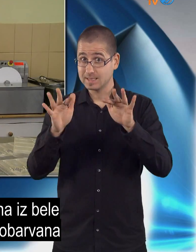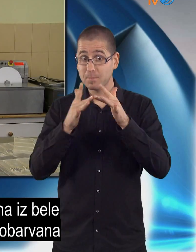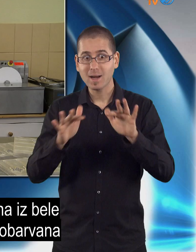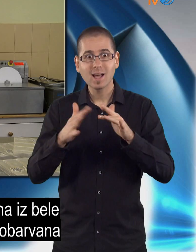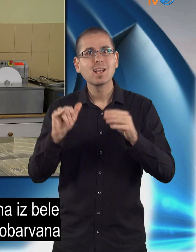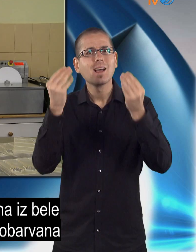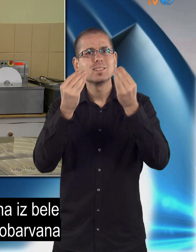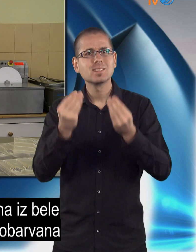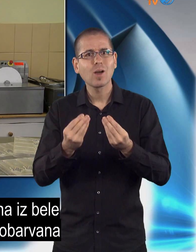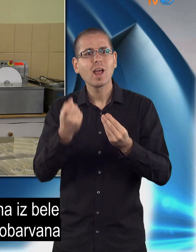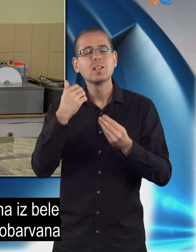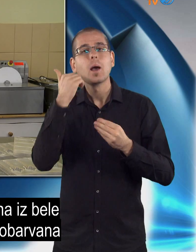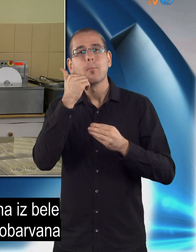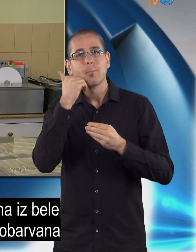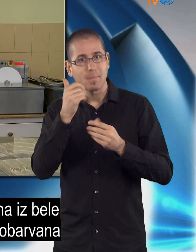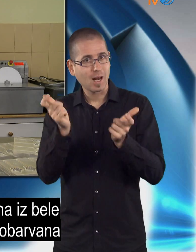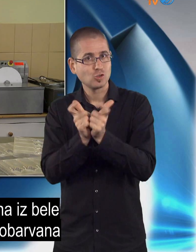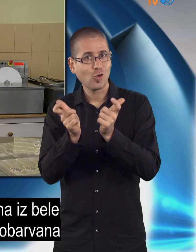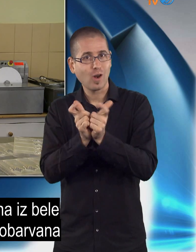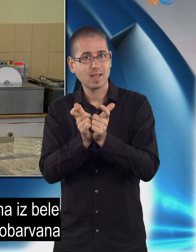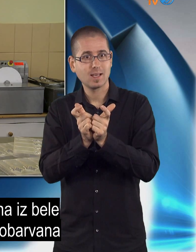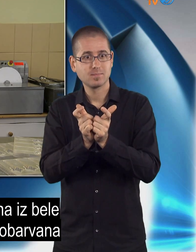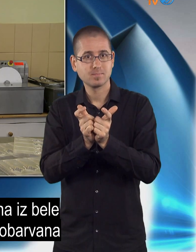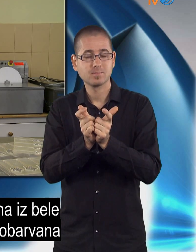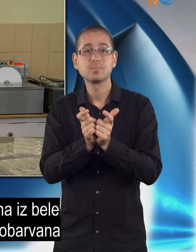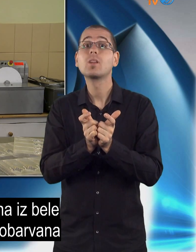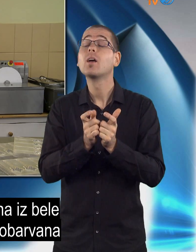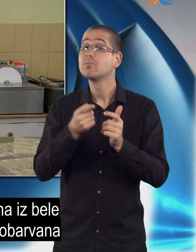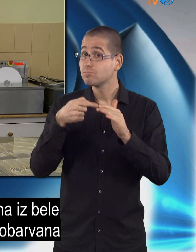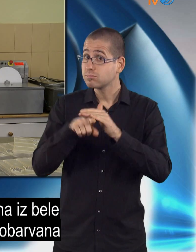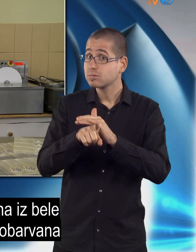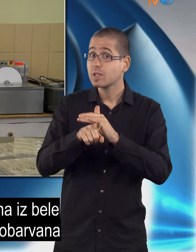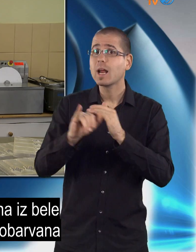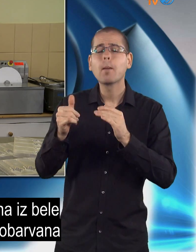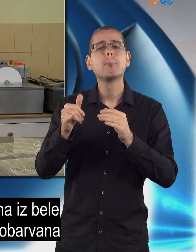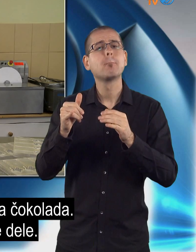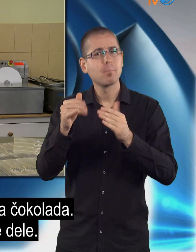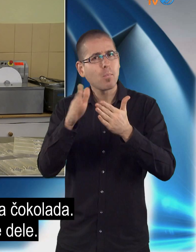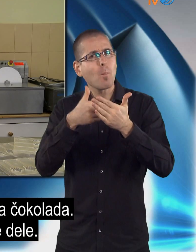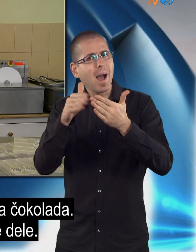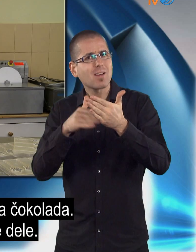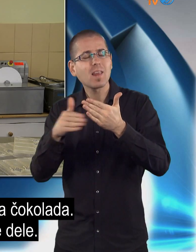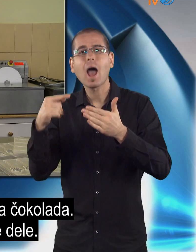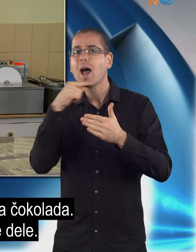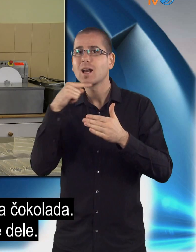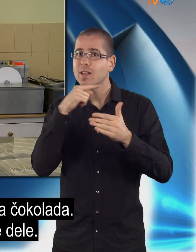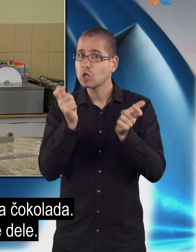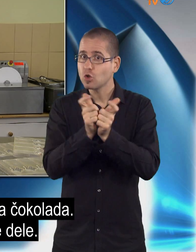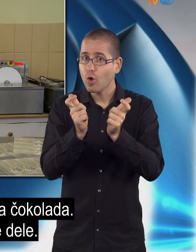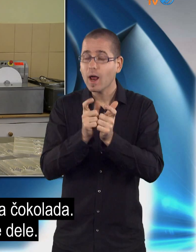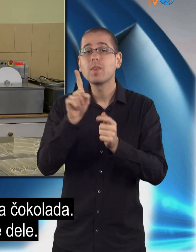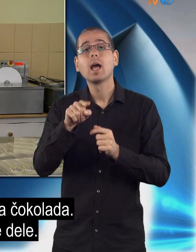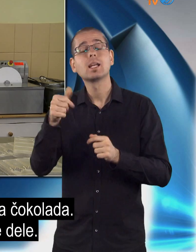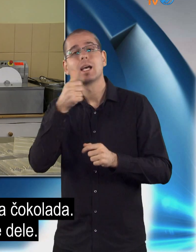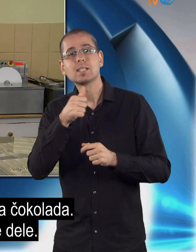Smrekica je sestavljena iz bele čokolade, v kateri je pobarvana rdeča čokolada